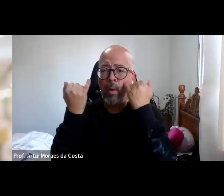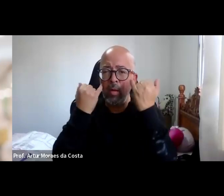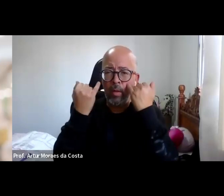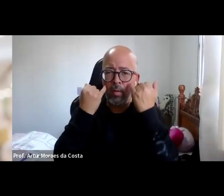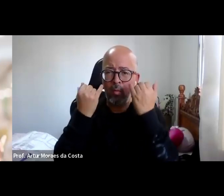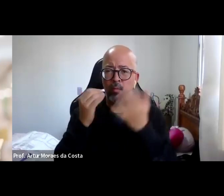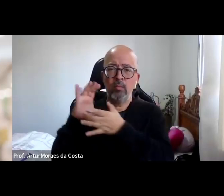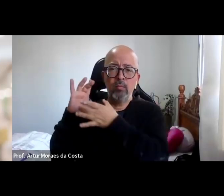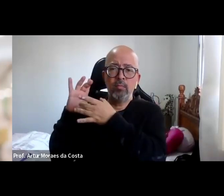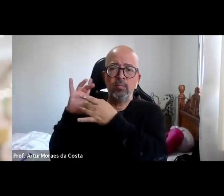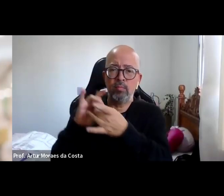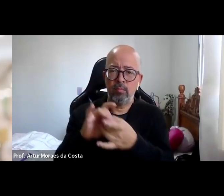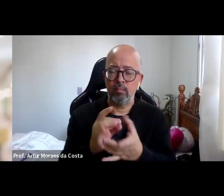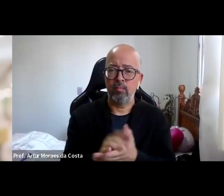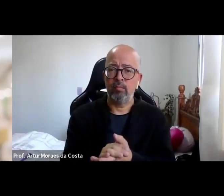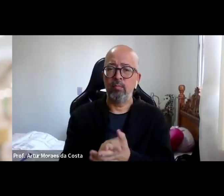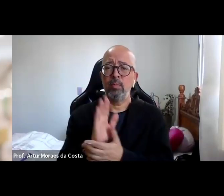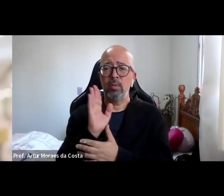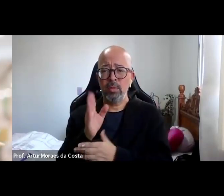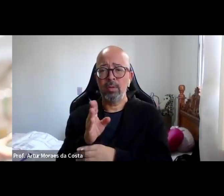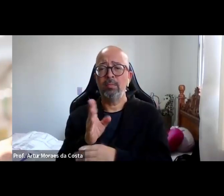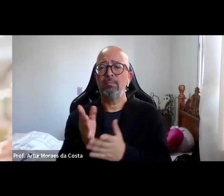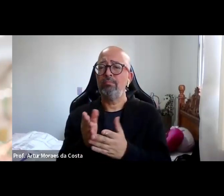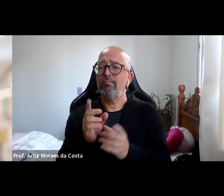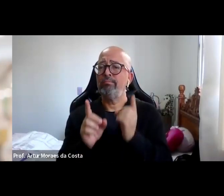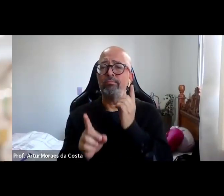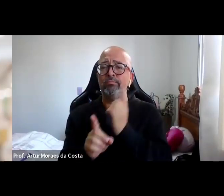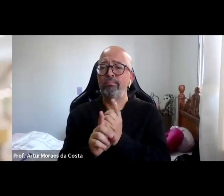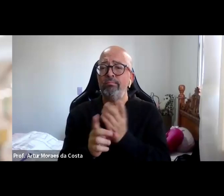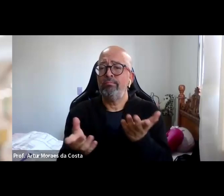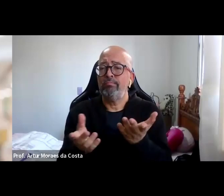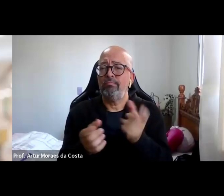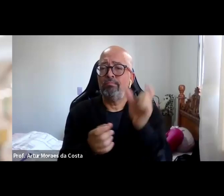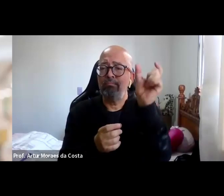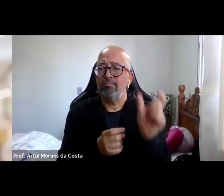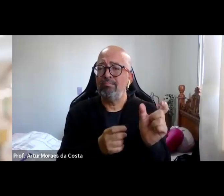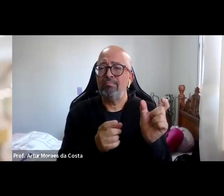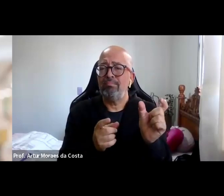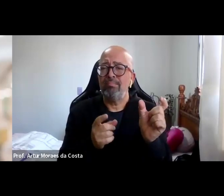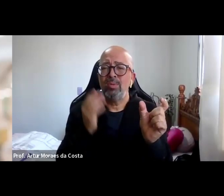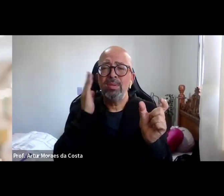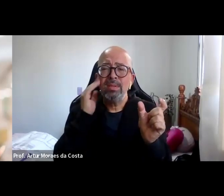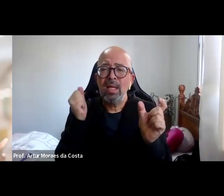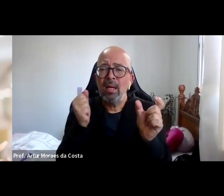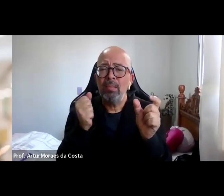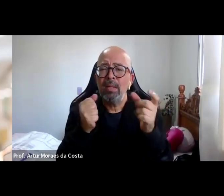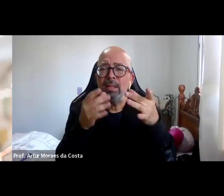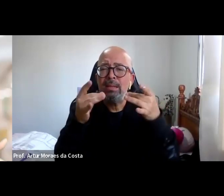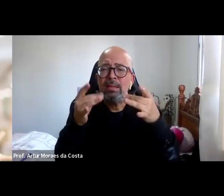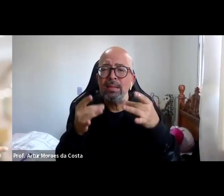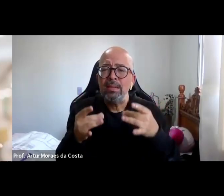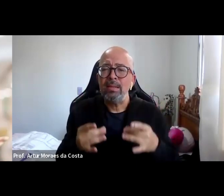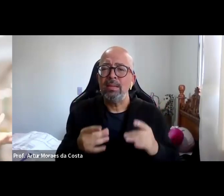manera muy exagerada casi que Trágica una situación muy simple algo algo que sucede que es muy sencillo que no